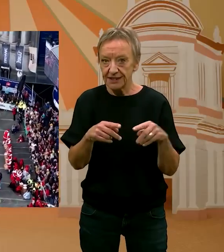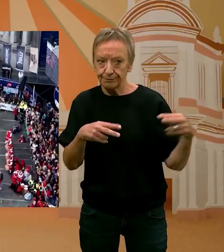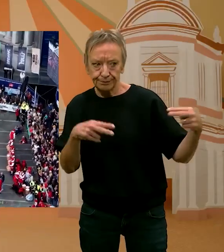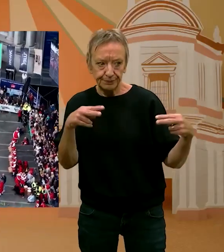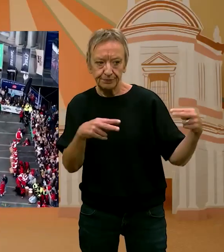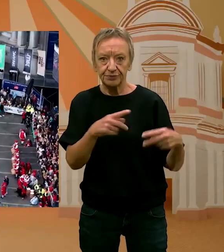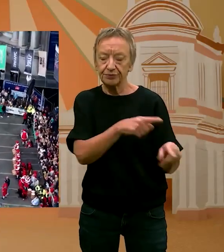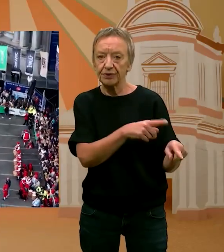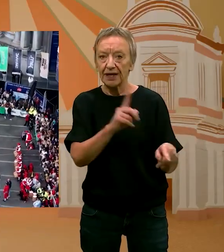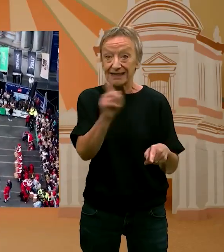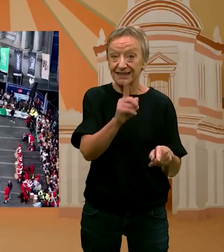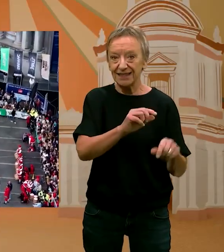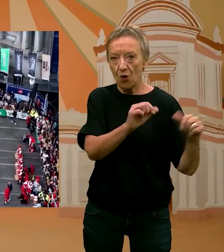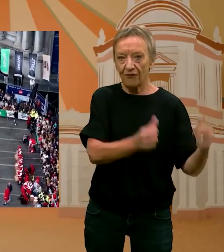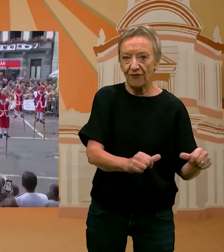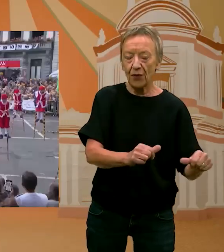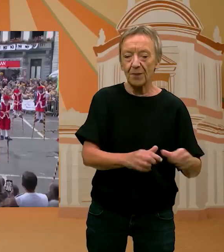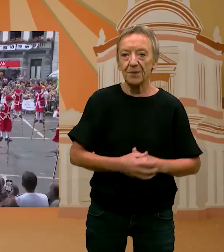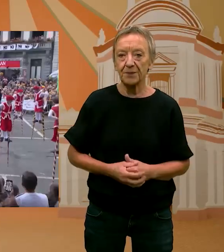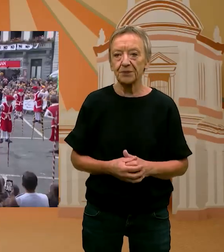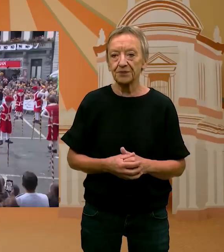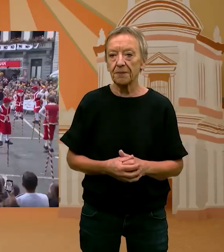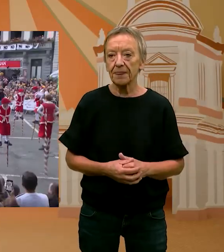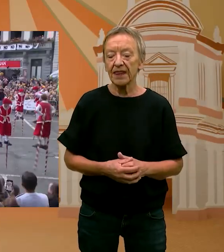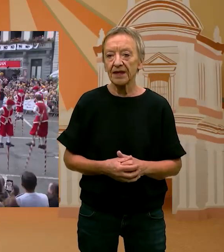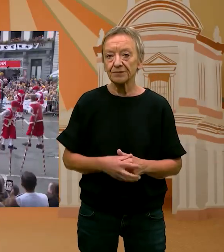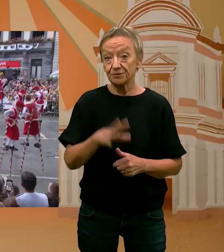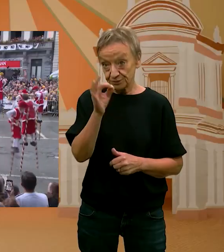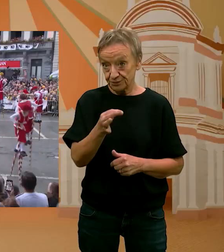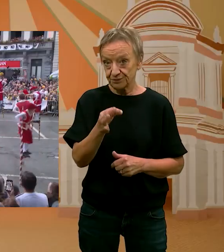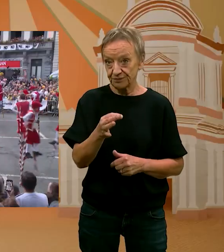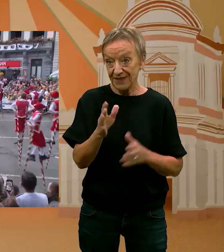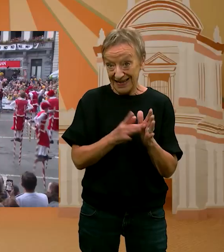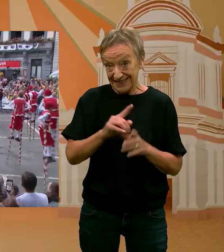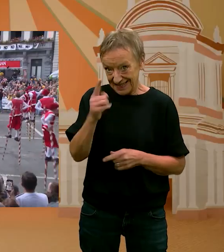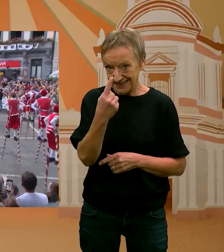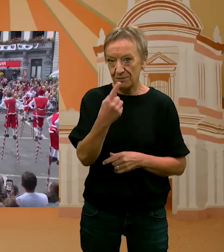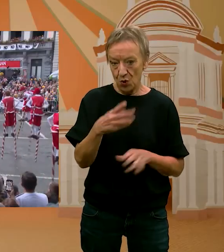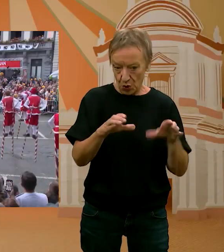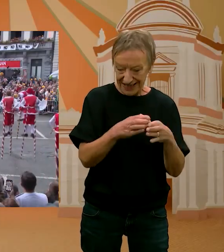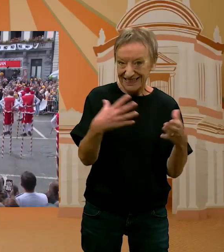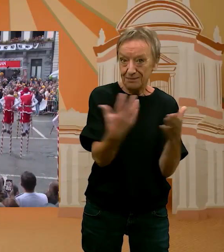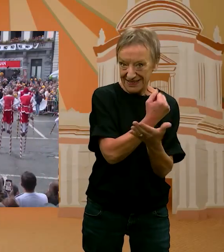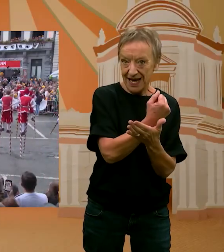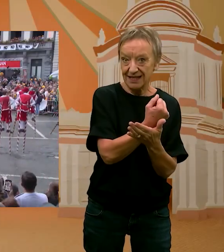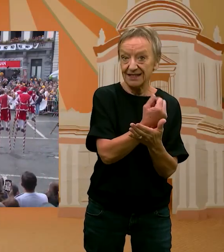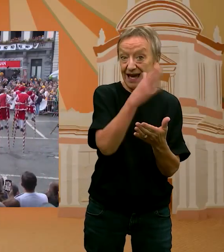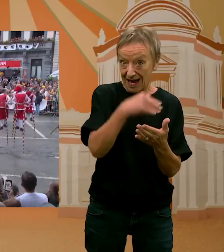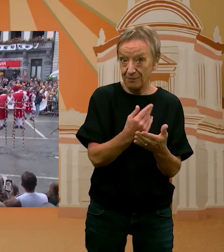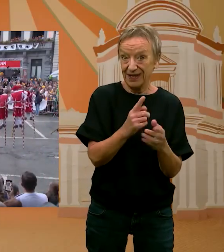qui sont les hommes en forme. Tout à fait, et le mot d'ordre c'est faire d'abord gagner son équipe, ensuite son binôme et ensuite sa personne. Ça reste toujours dans